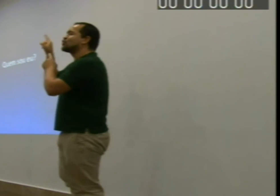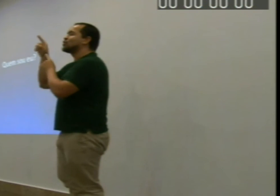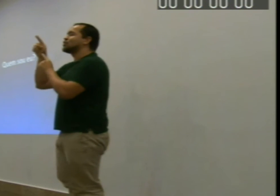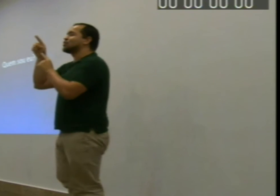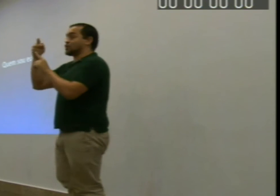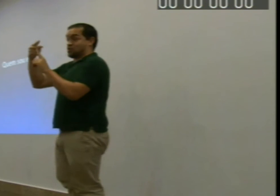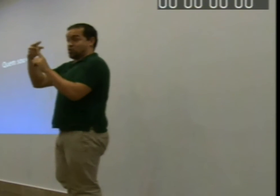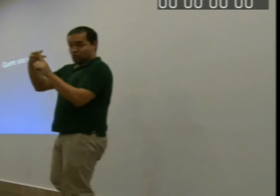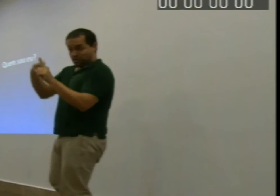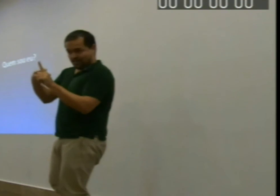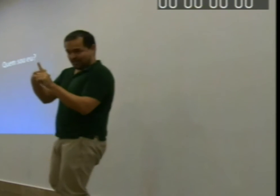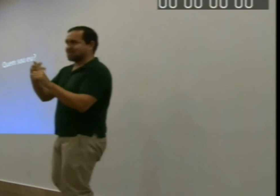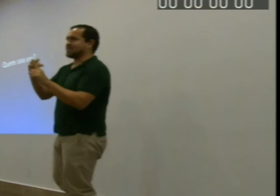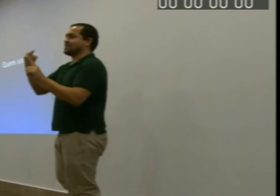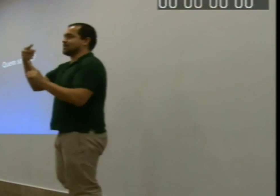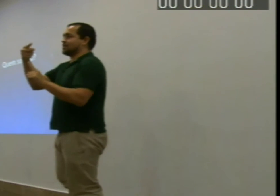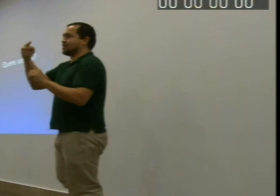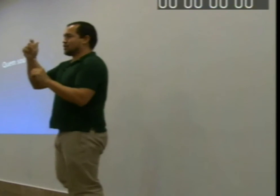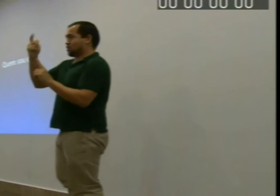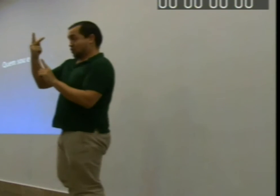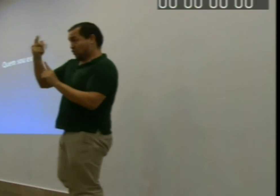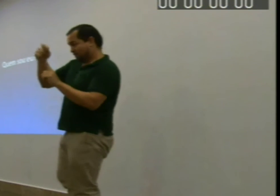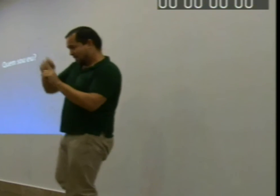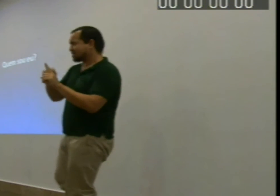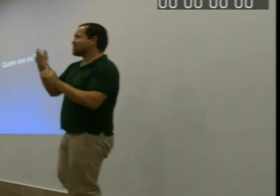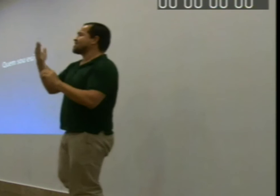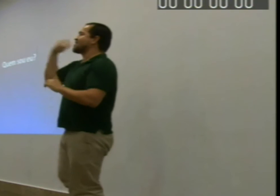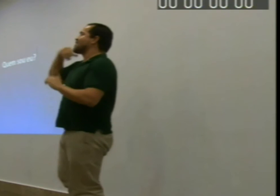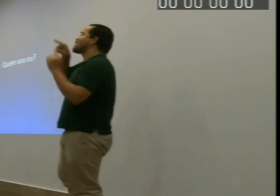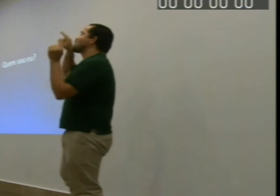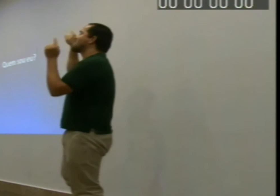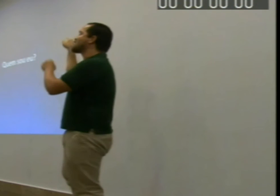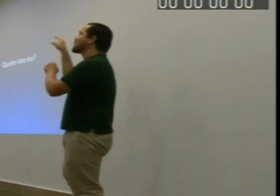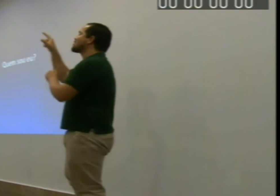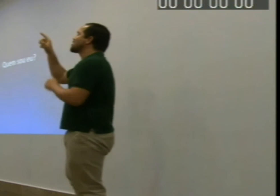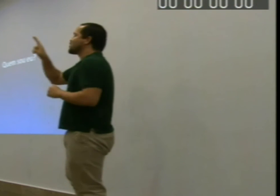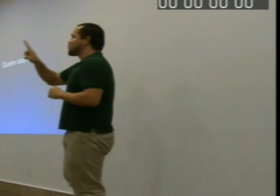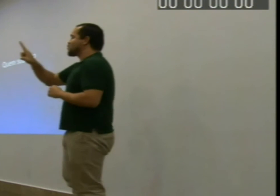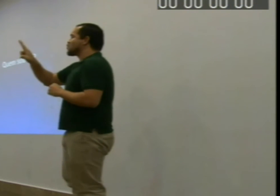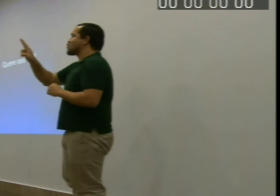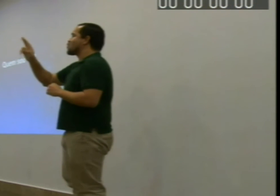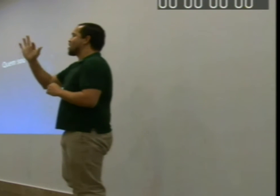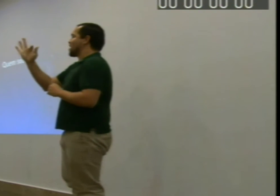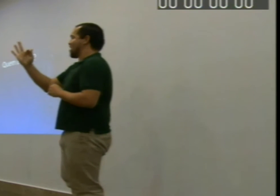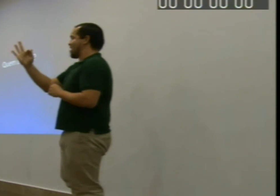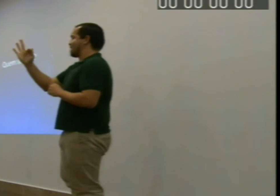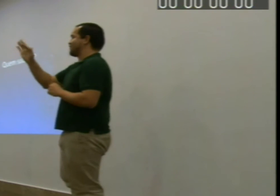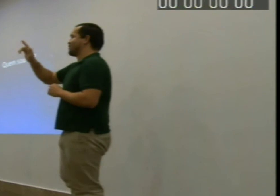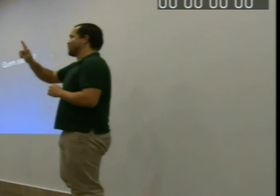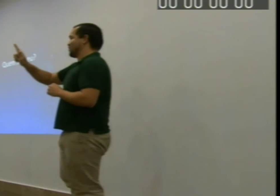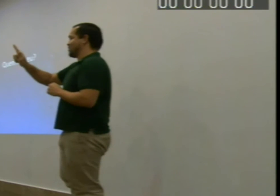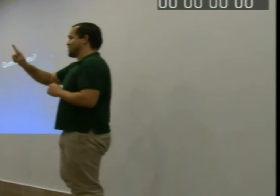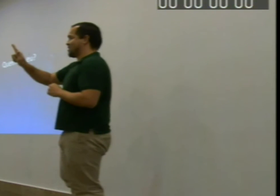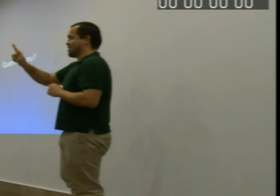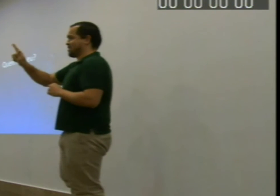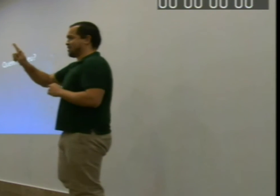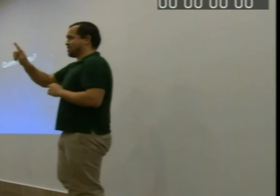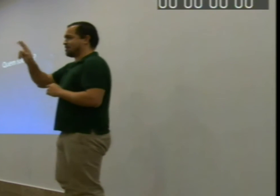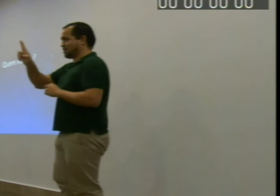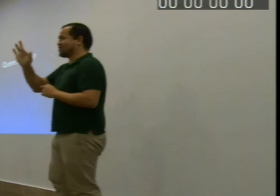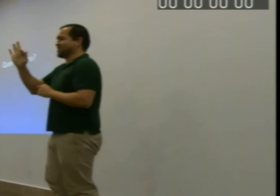meu passado do meses dois meses atrás eu fui na